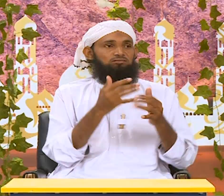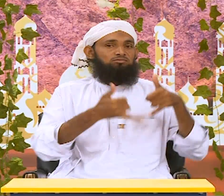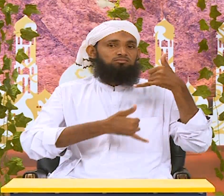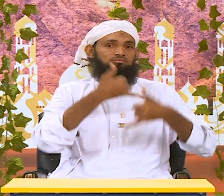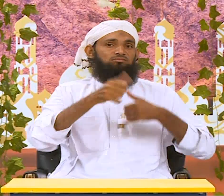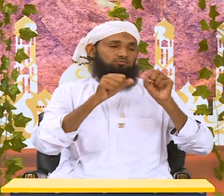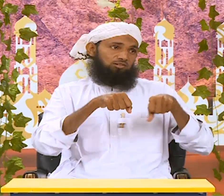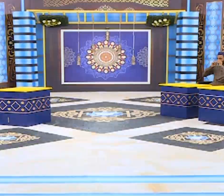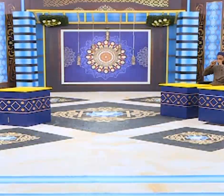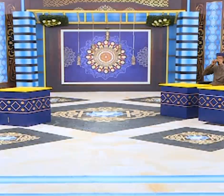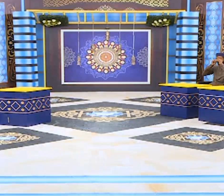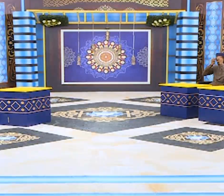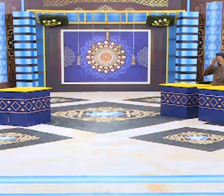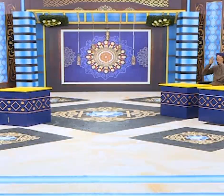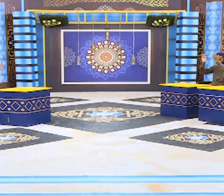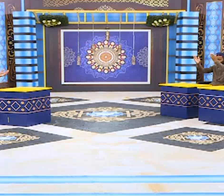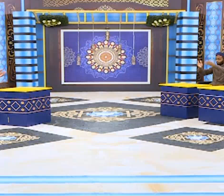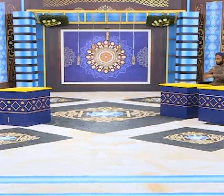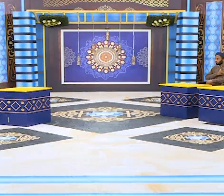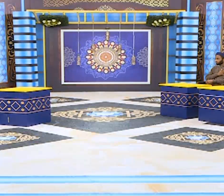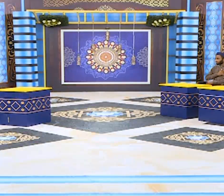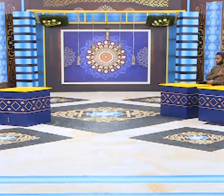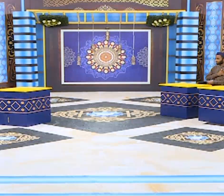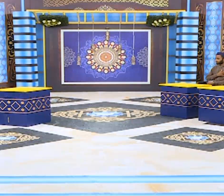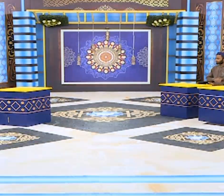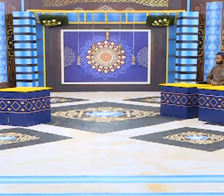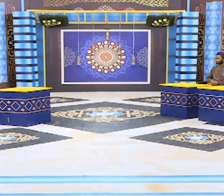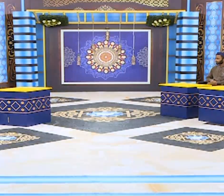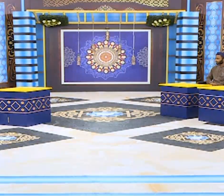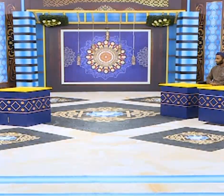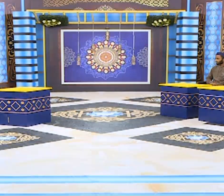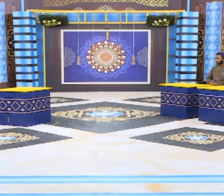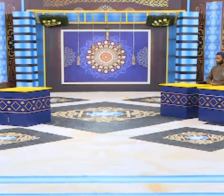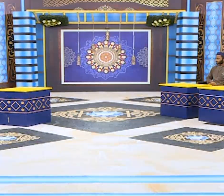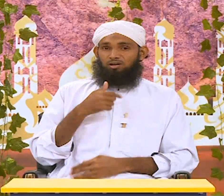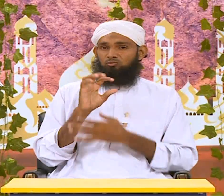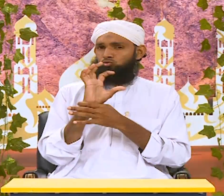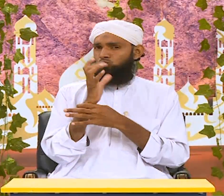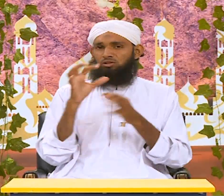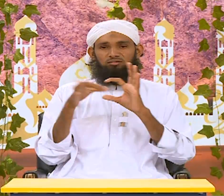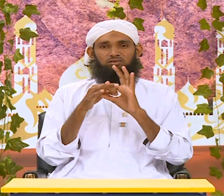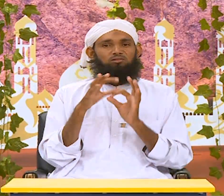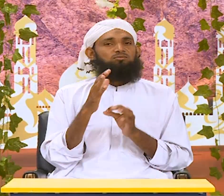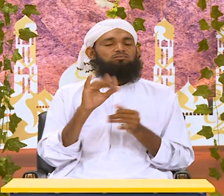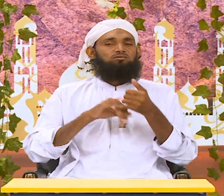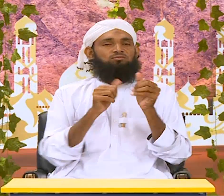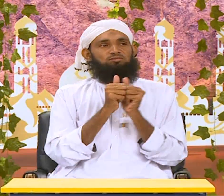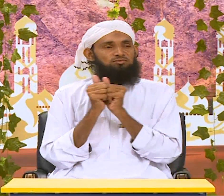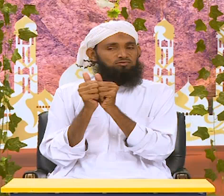صلو علی الحبیب صلی اللہ علی محمد صلی اللہ علیہ وسلم۔ میرا دنیا سے کیا تعلق؟ صحابی رسول حضرت عبداللہ بن مسعود